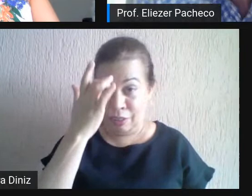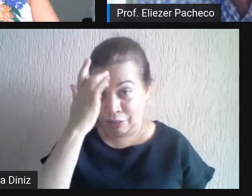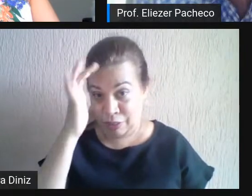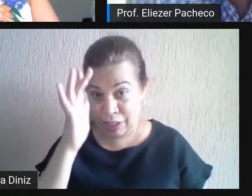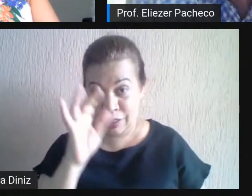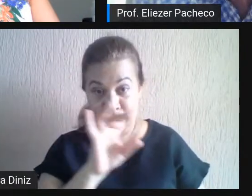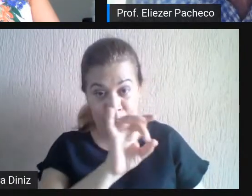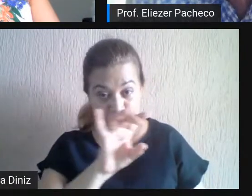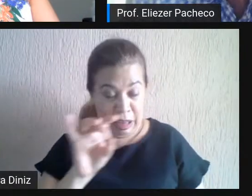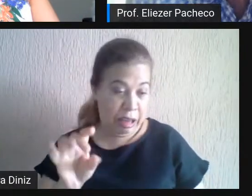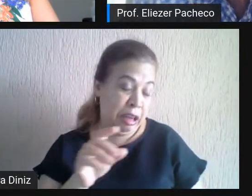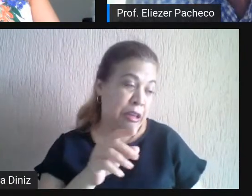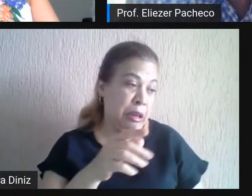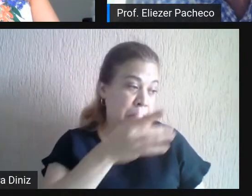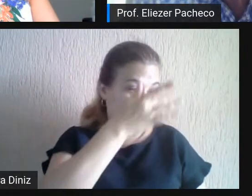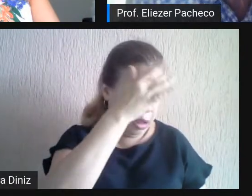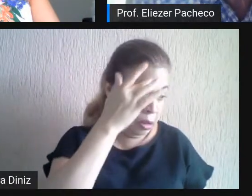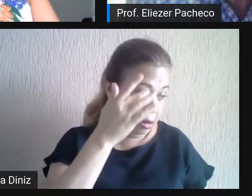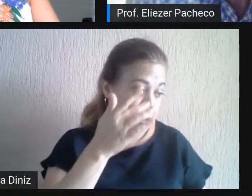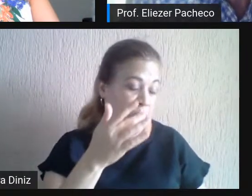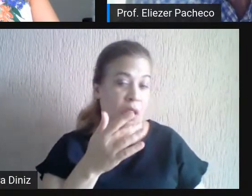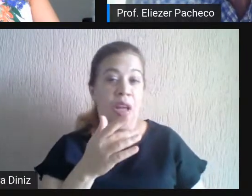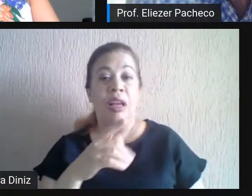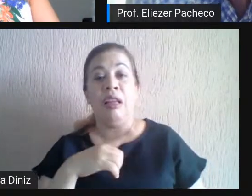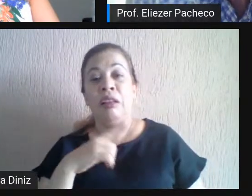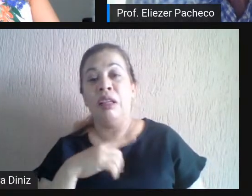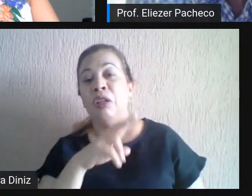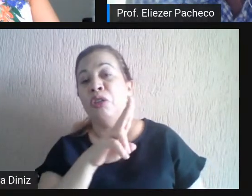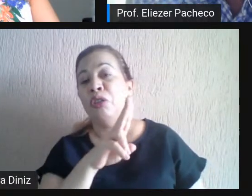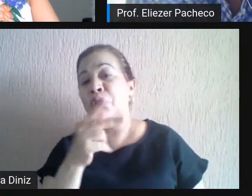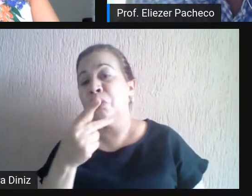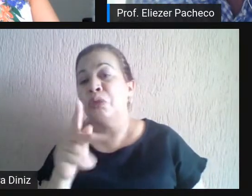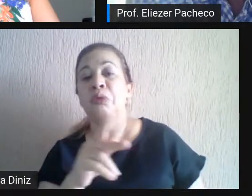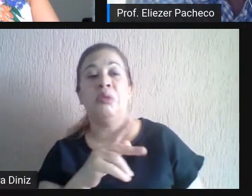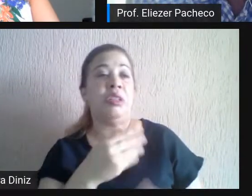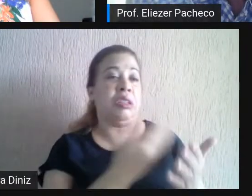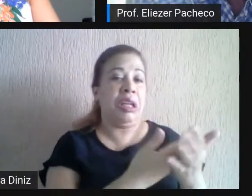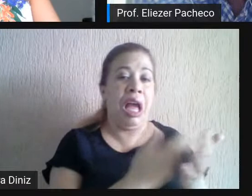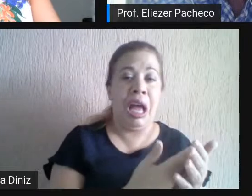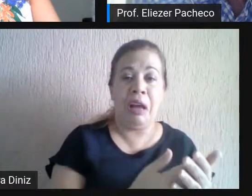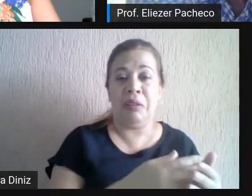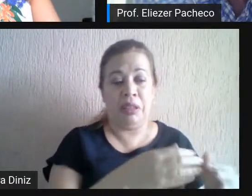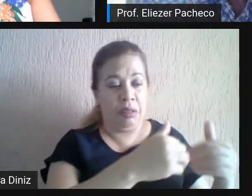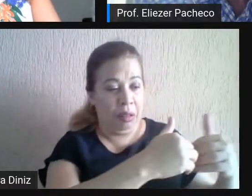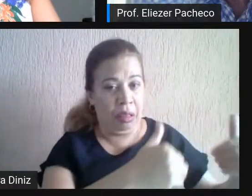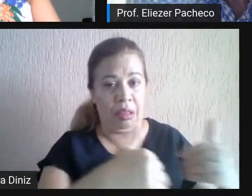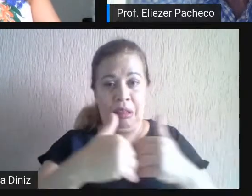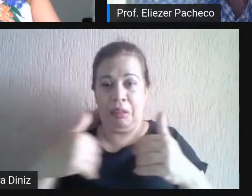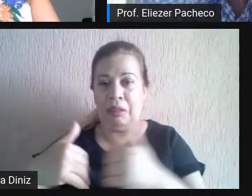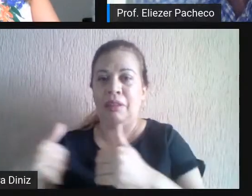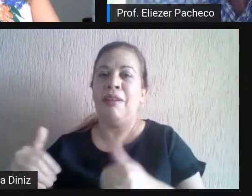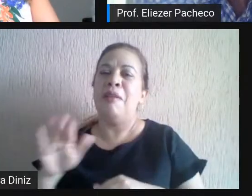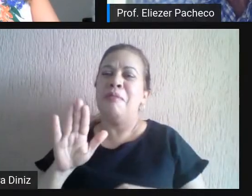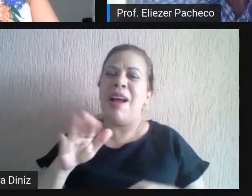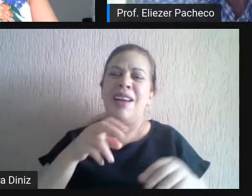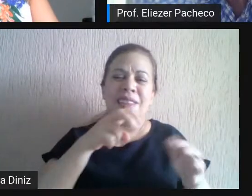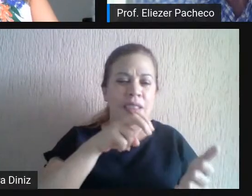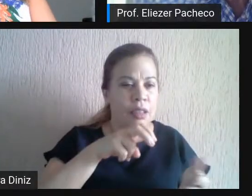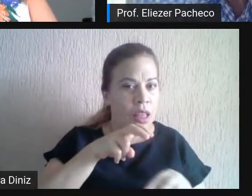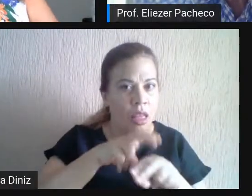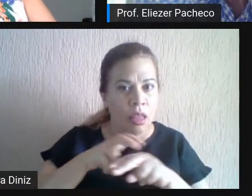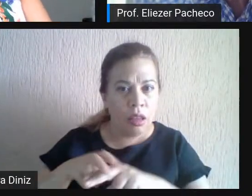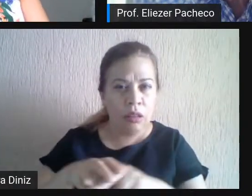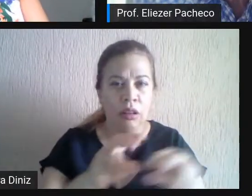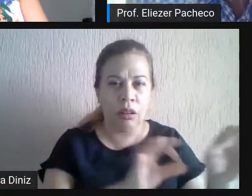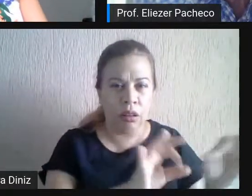seu livrinho, lá para a sala de aula, né, agora para o computador, e dar sua aula. Agora, sentar e planejar